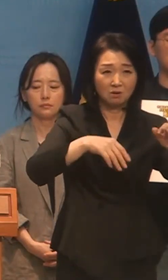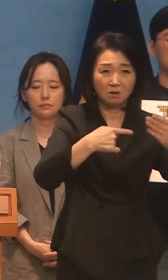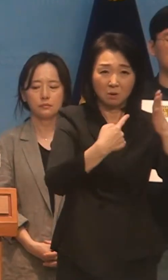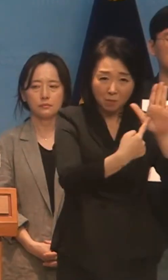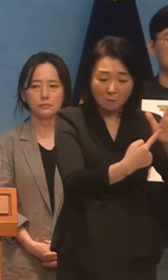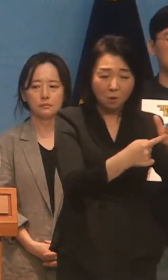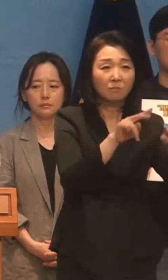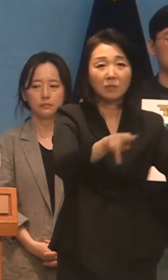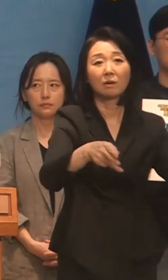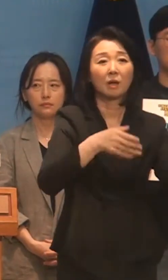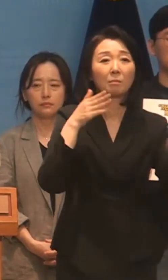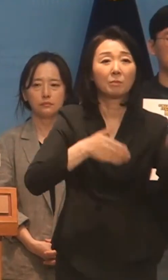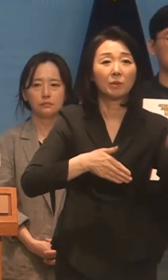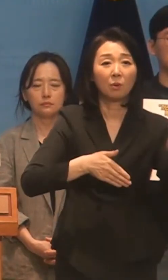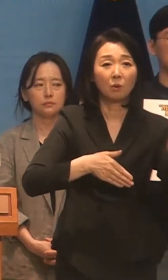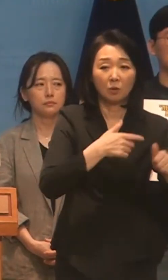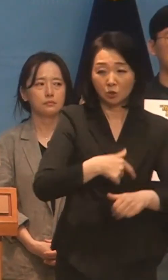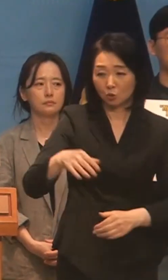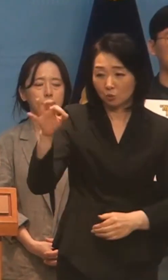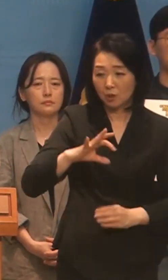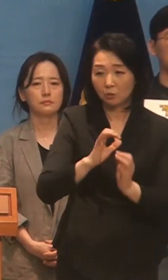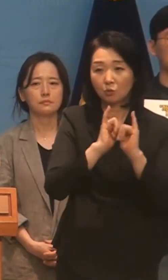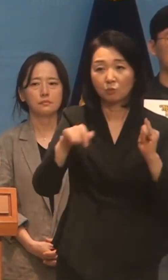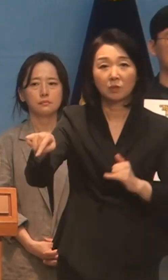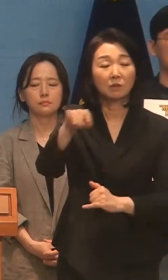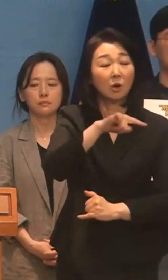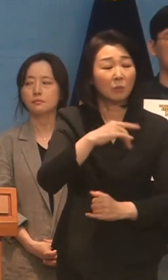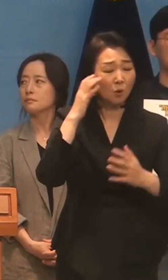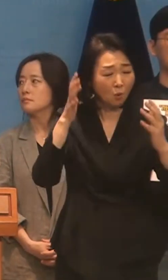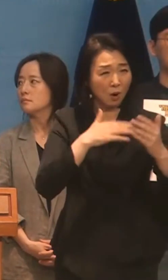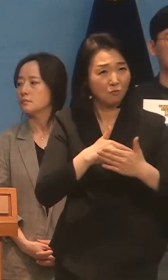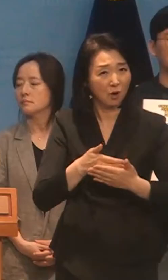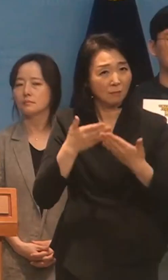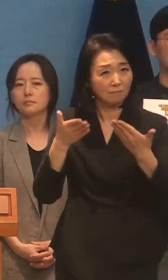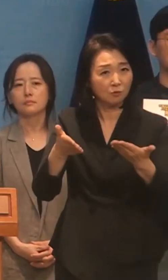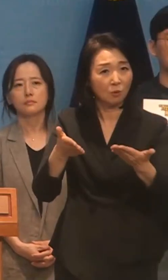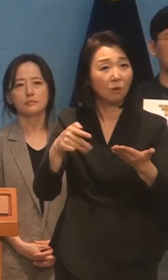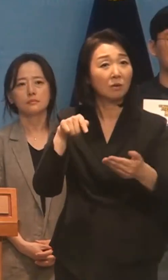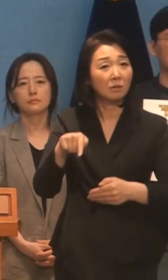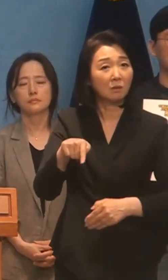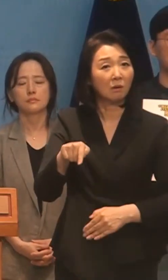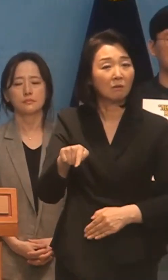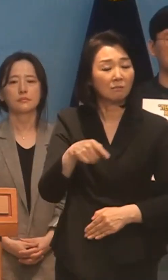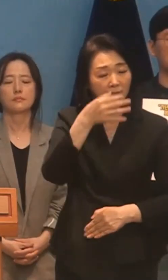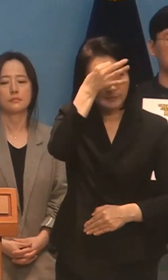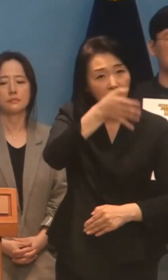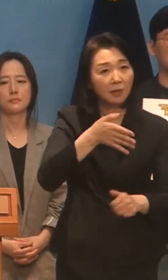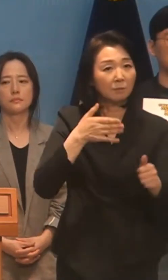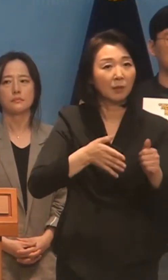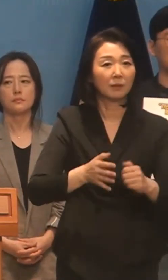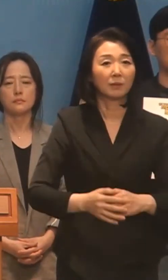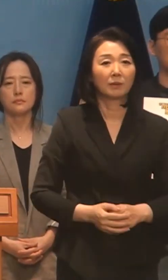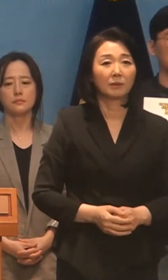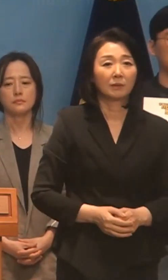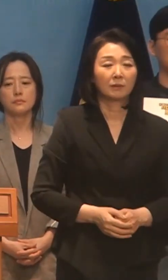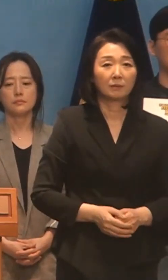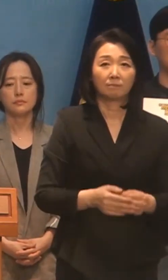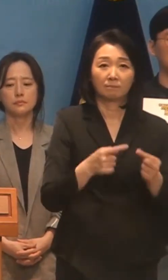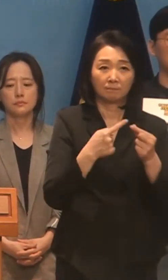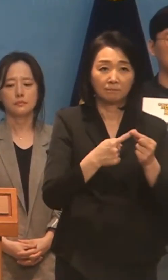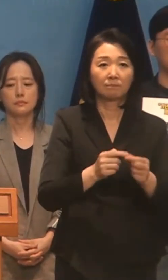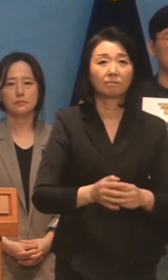공식 철회하고 수급자와 국민들에게 혼란과 불안을 야기한 것에 대해 사과하라.